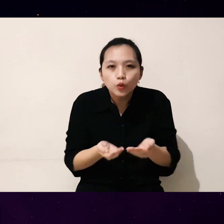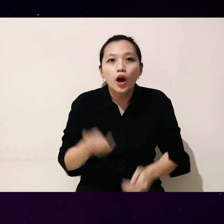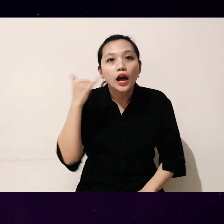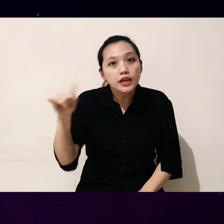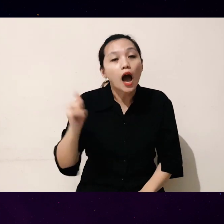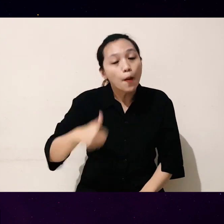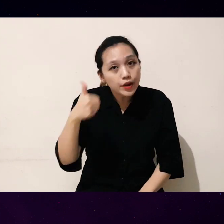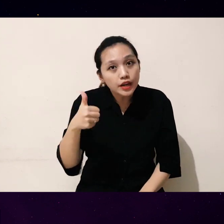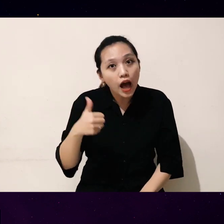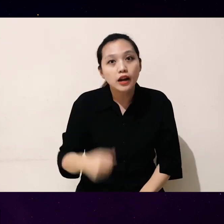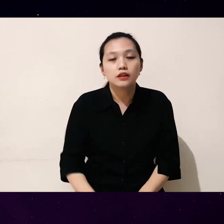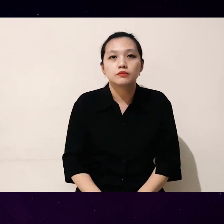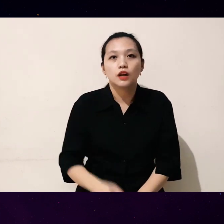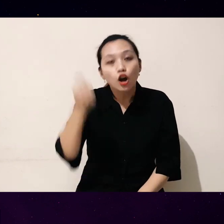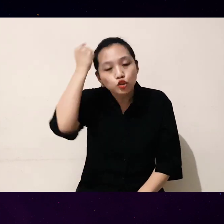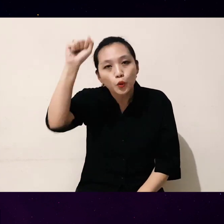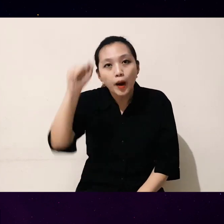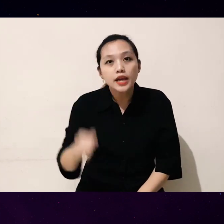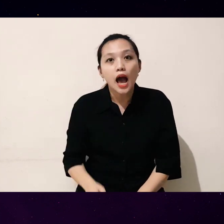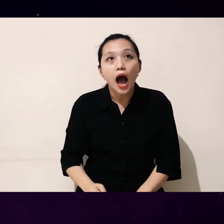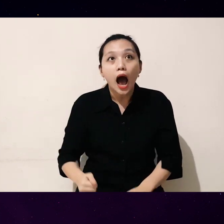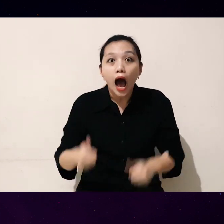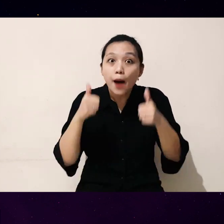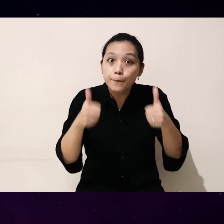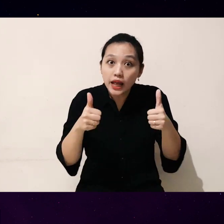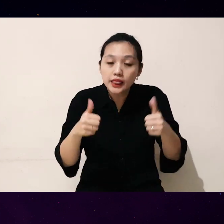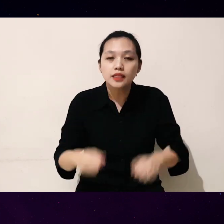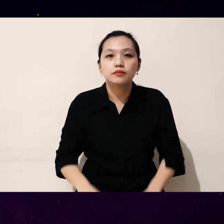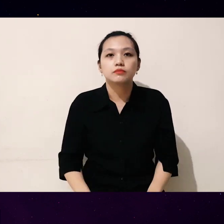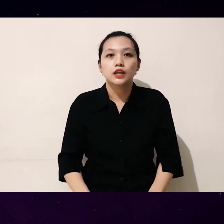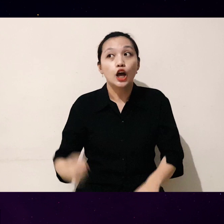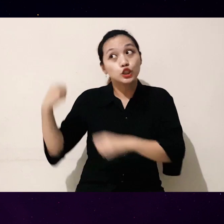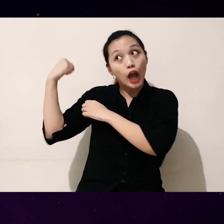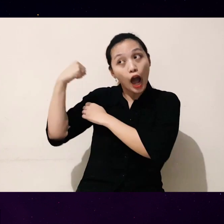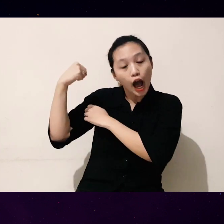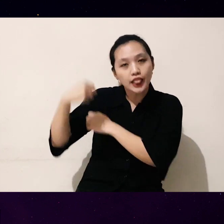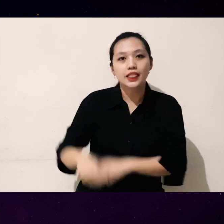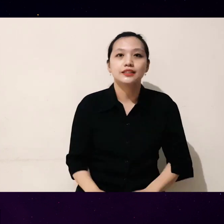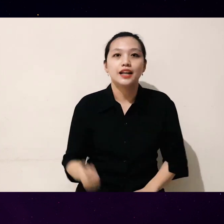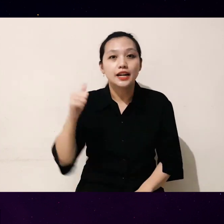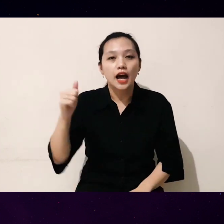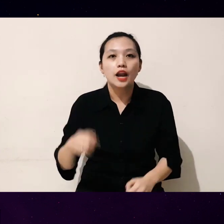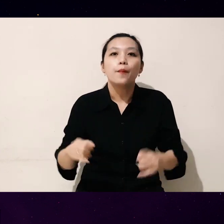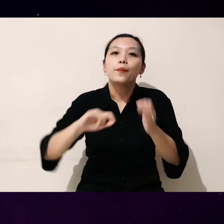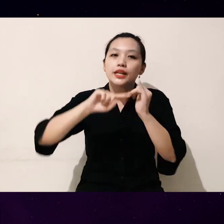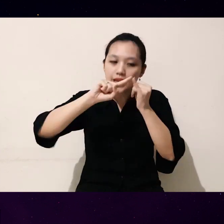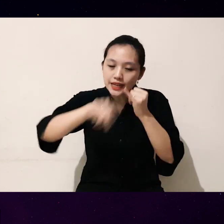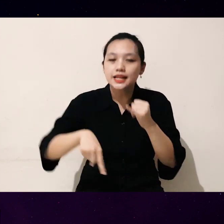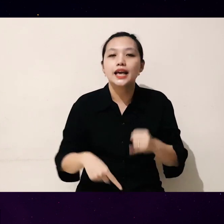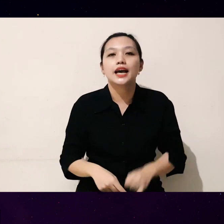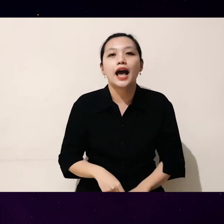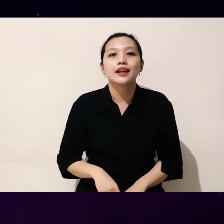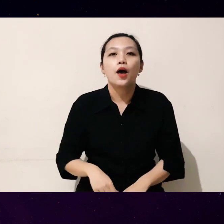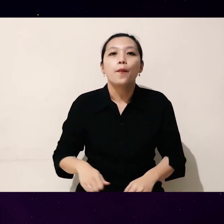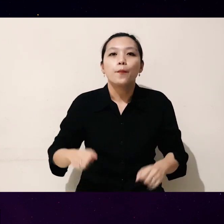dengan aman, kita dapat melakukannya dengan nyaman, dan kita dapat selesaikan pertandingan dengan baik. Seorang atlet pelari akan